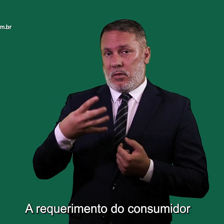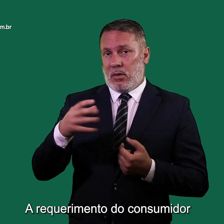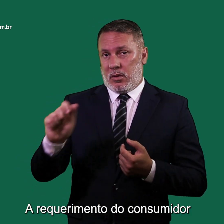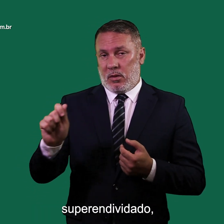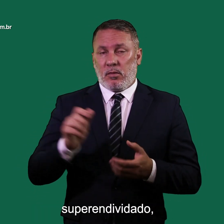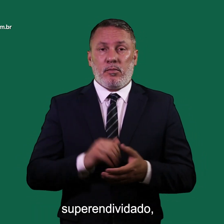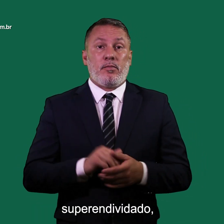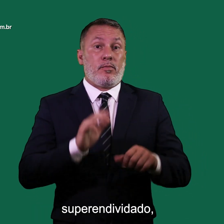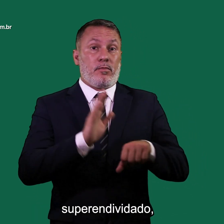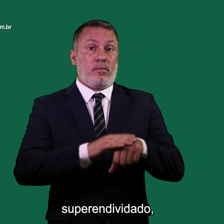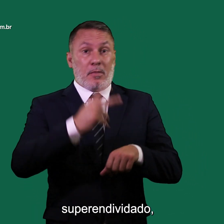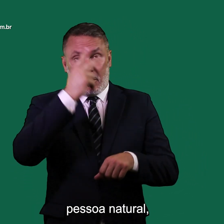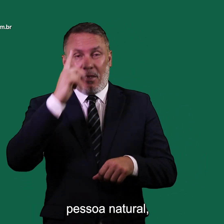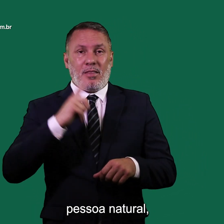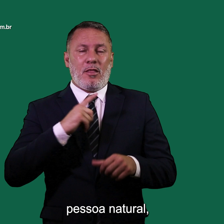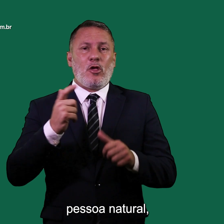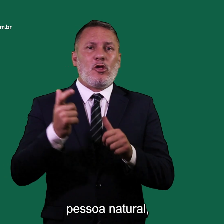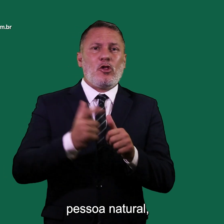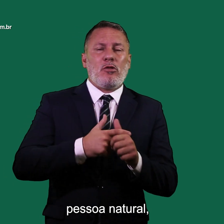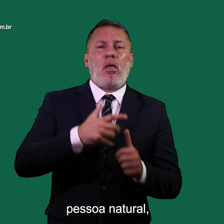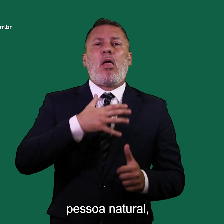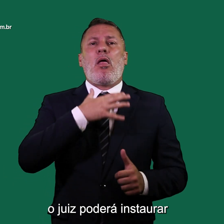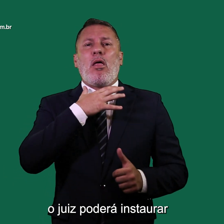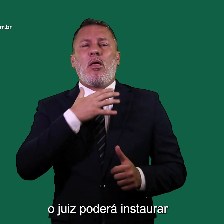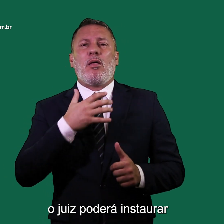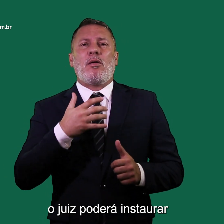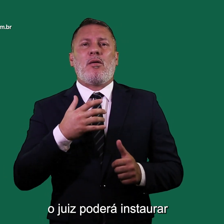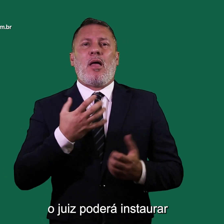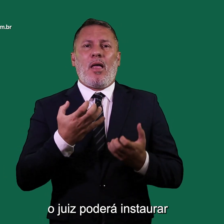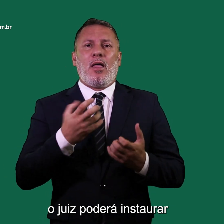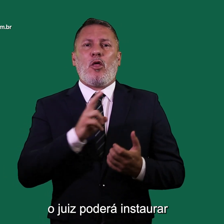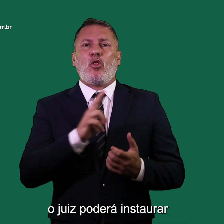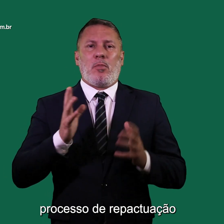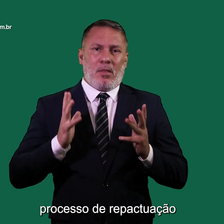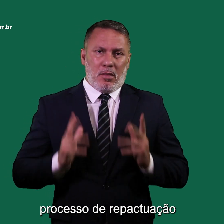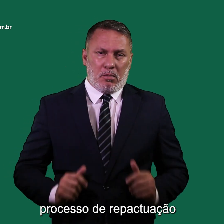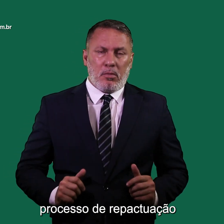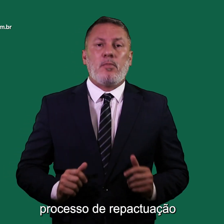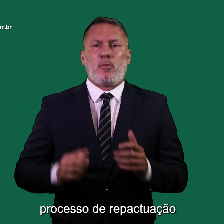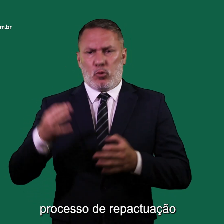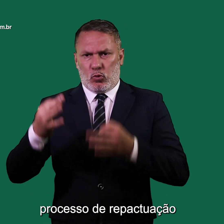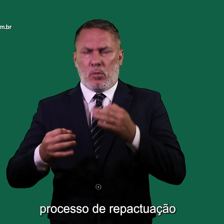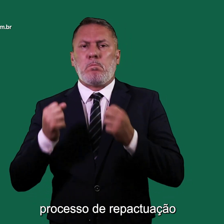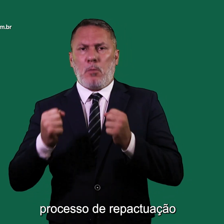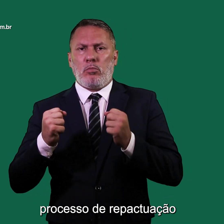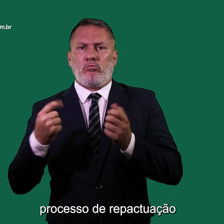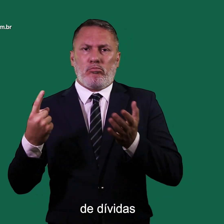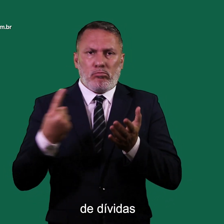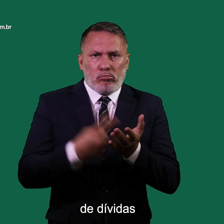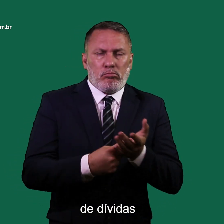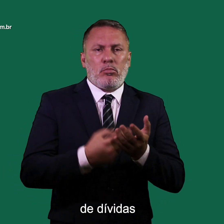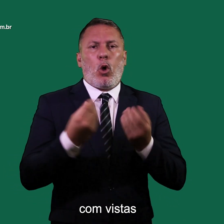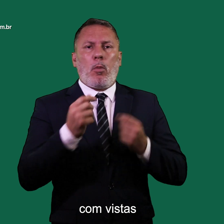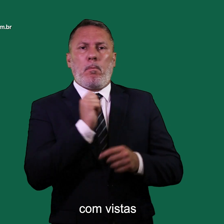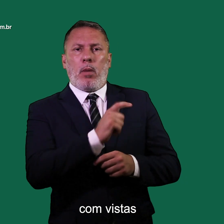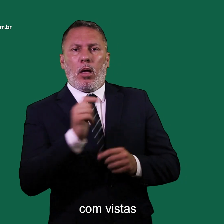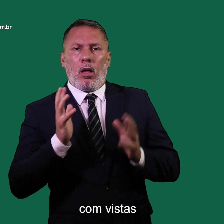consumidor superendividado, pessoa natural, o juiz poderá instaurar processo de repactuação de dívidas com vistas